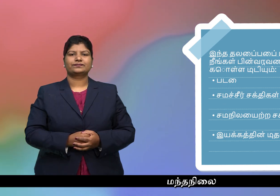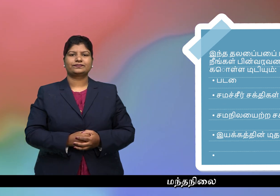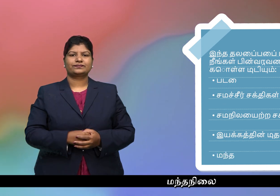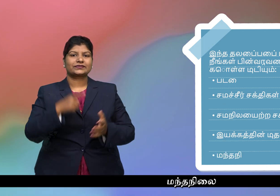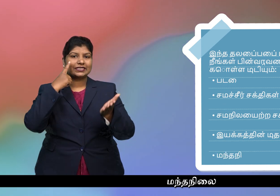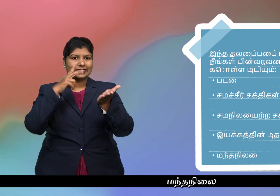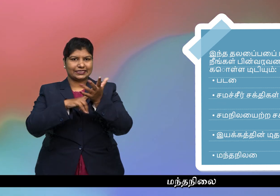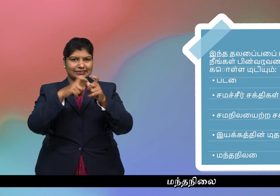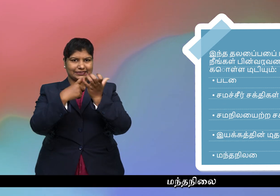நிலைமம்.